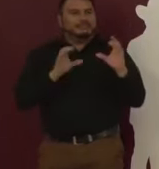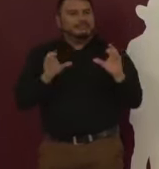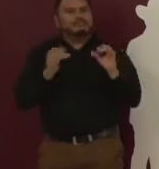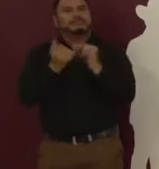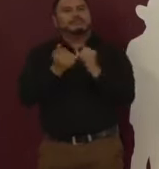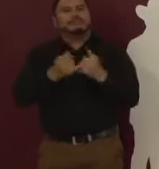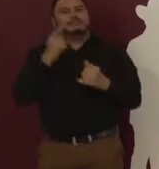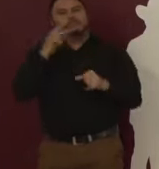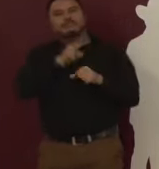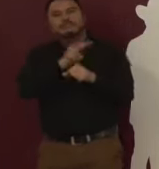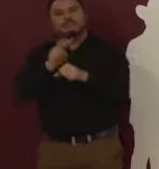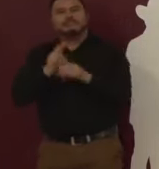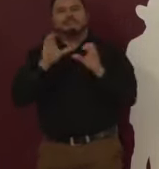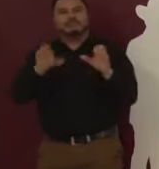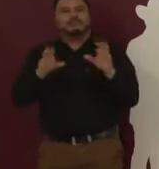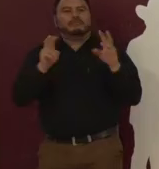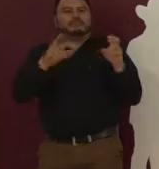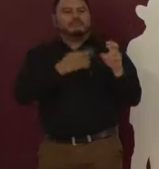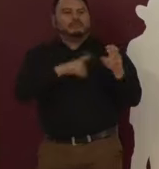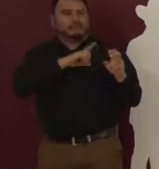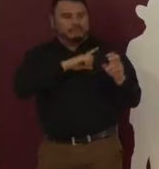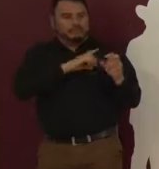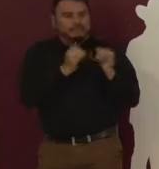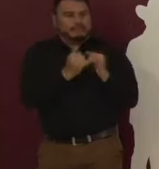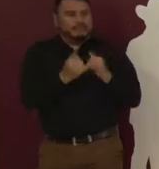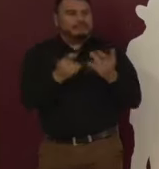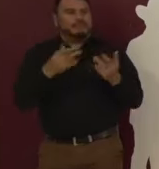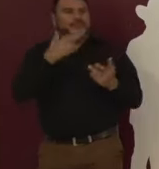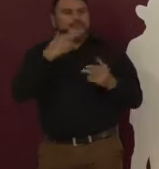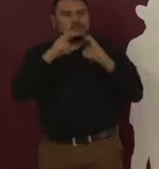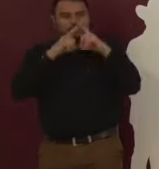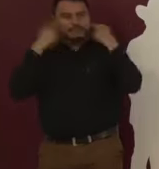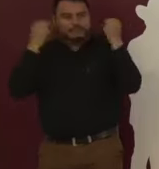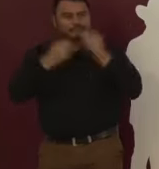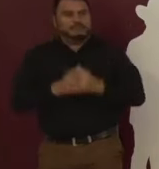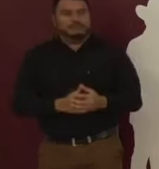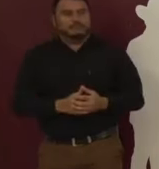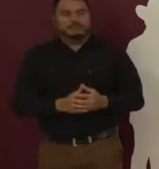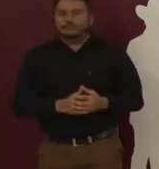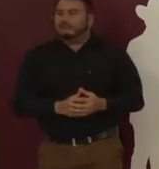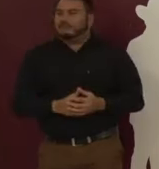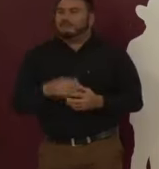y observando las medidas de salud, que es pues utilizar el cubrebocas.